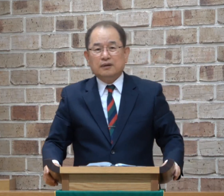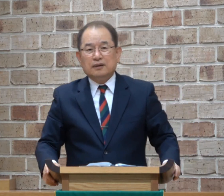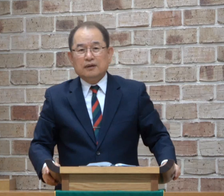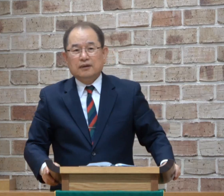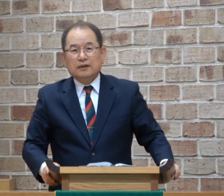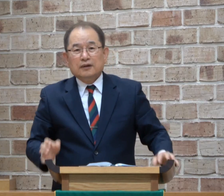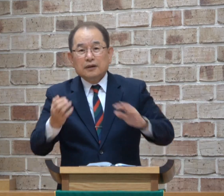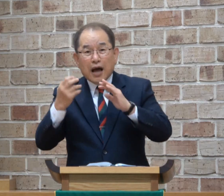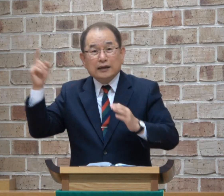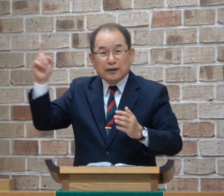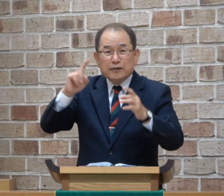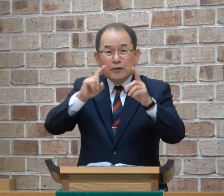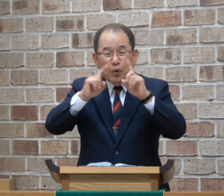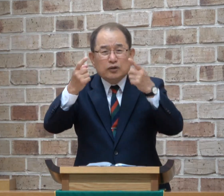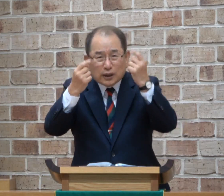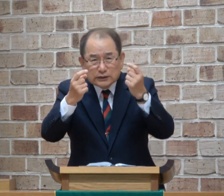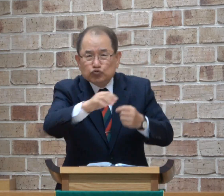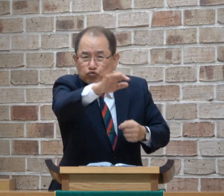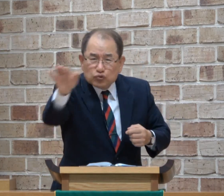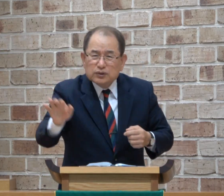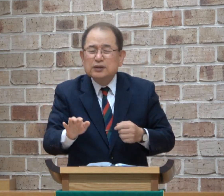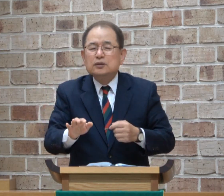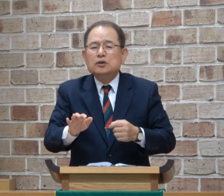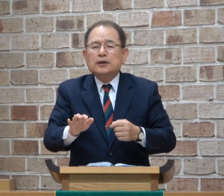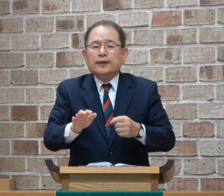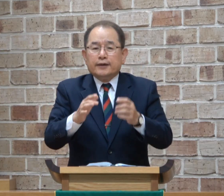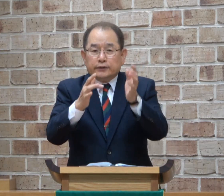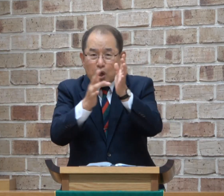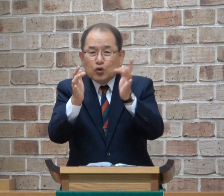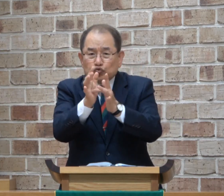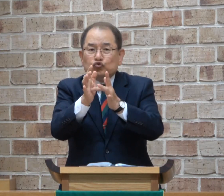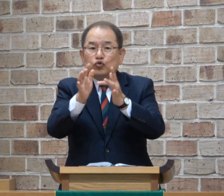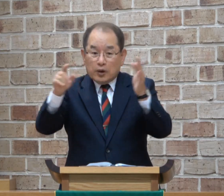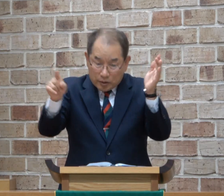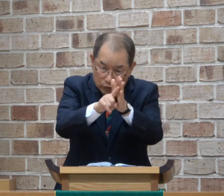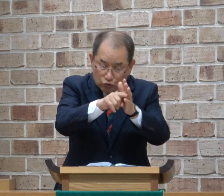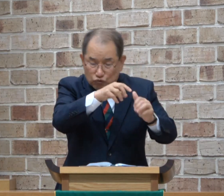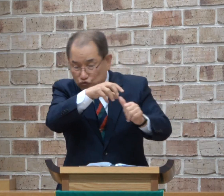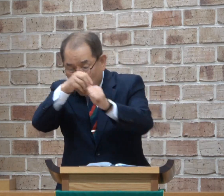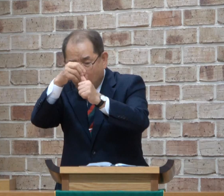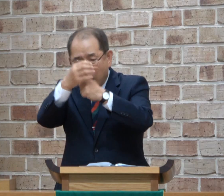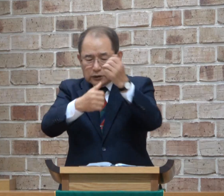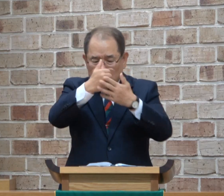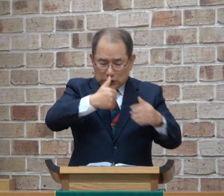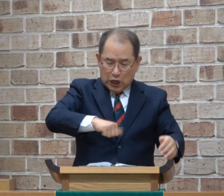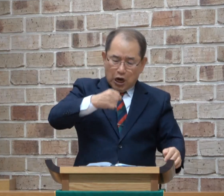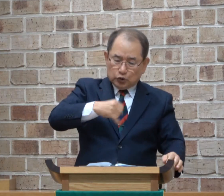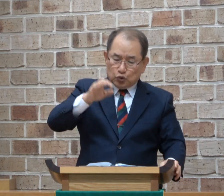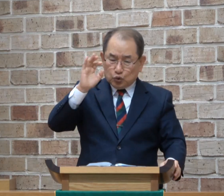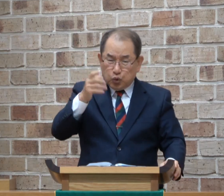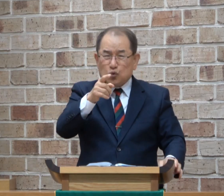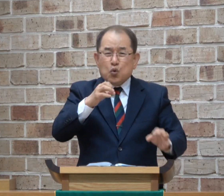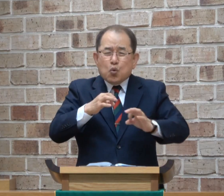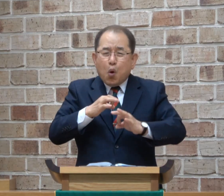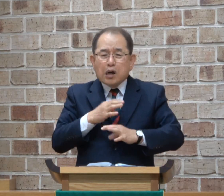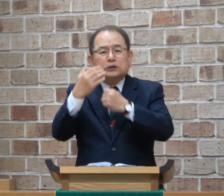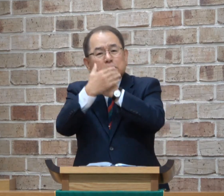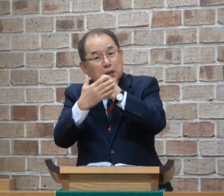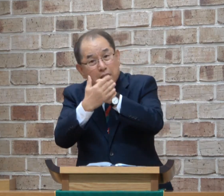아까 읽은 말씀처럼 예수님을 믿고 구원받아 하나님의 자녀가 된 놀라운 은혜,